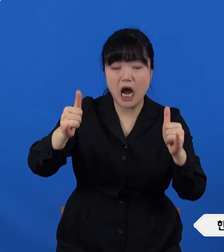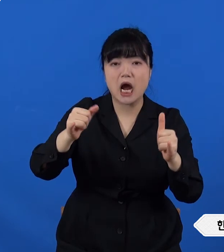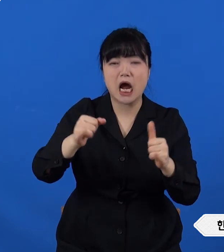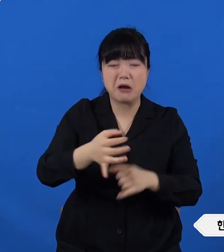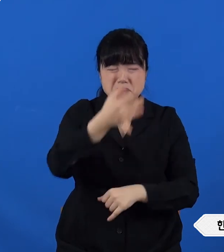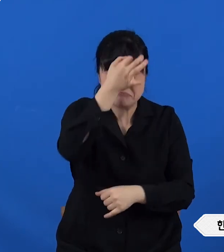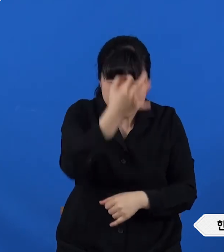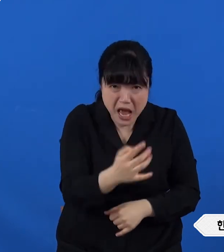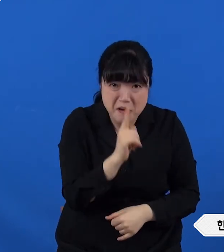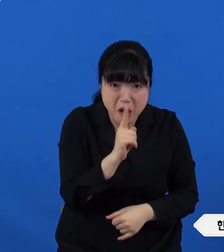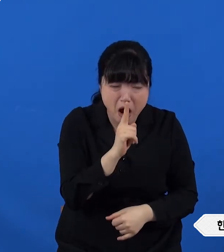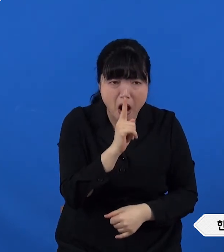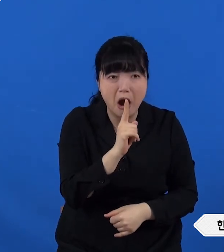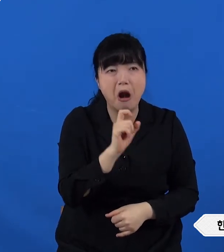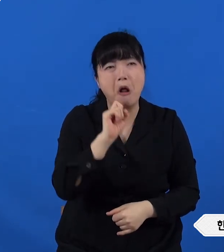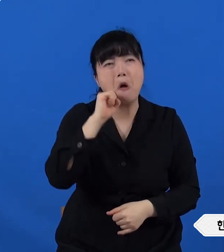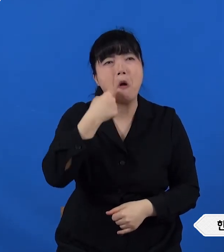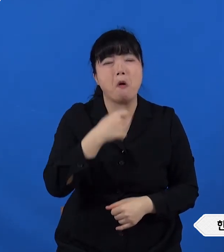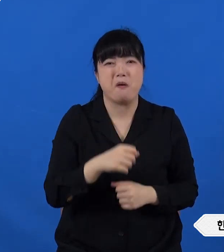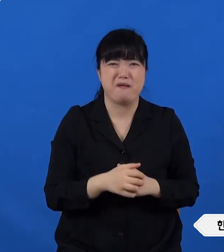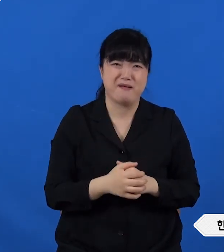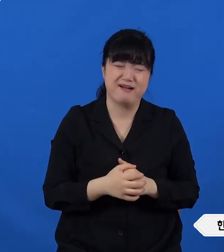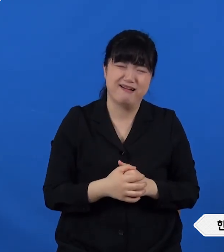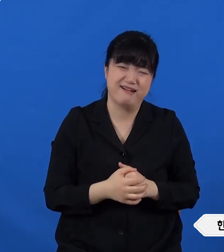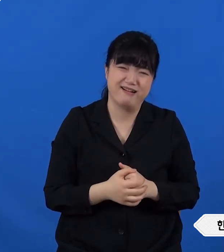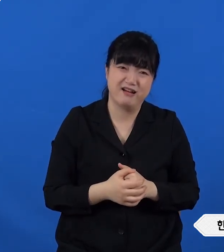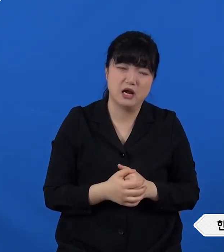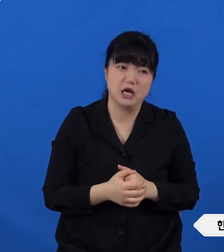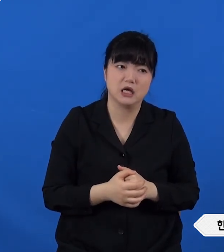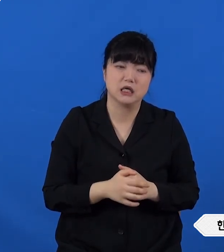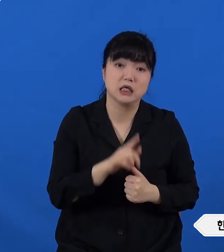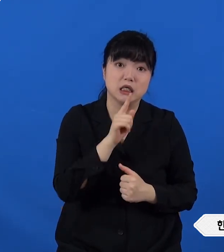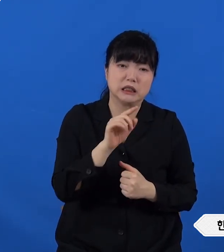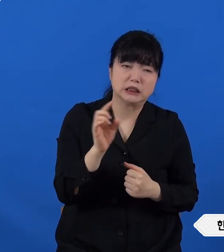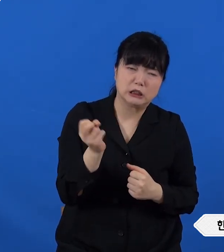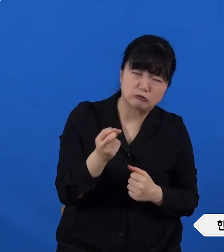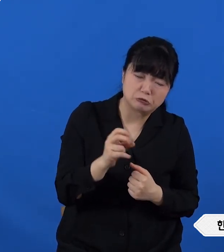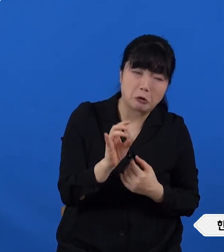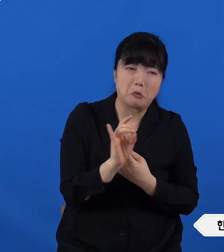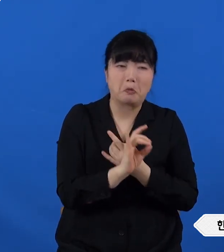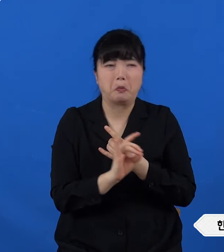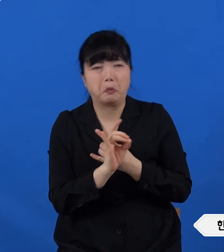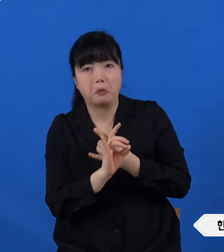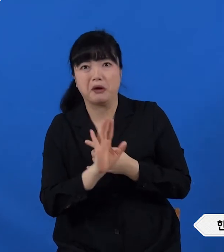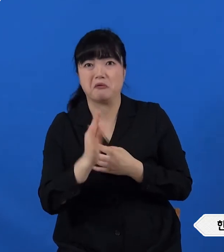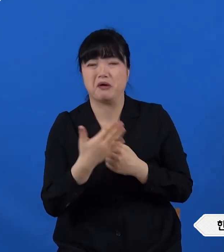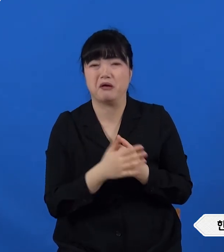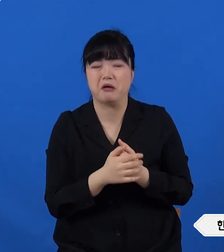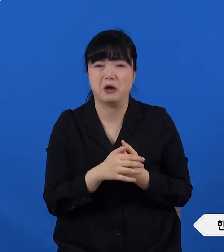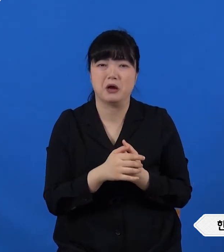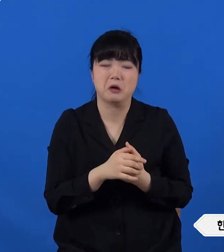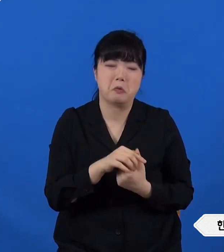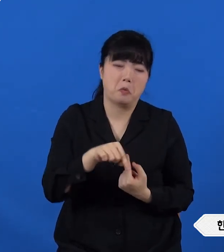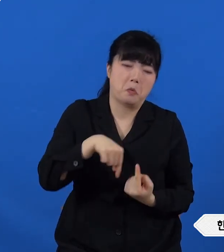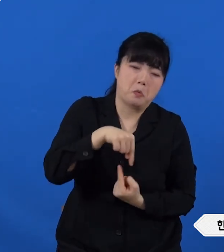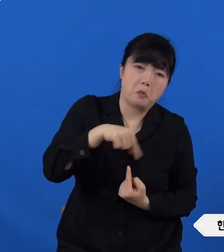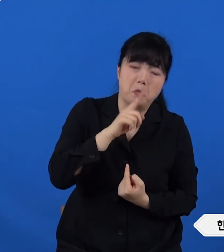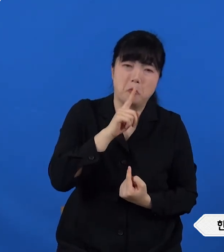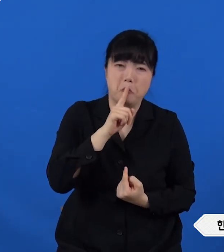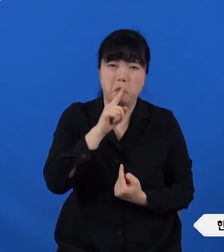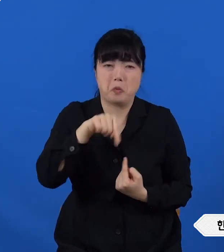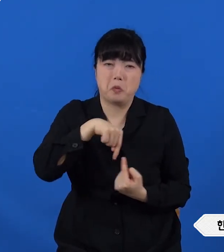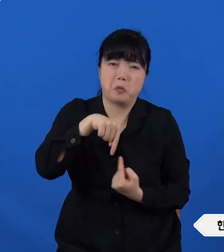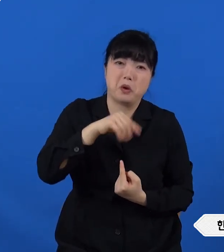하기가 어떻게 그렇게 힘이 드는지요. 그래서 자꾸 변명하려고 합니다. 핑계대려고 하고, 무슨